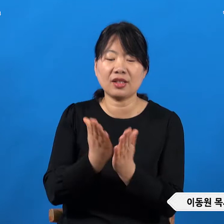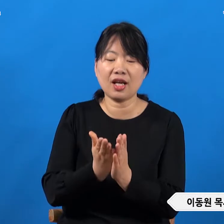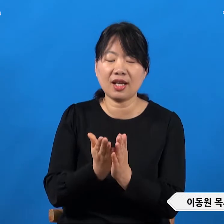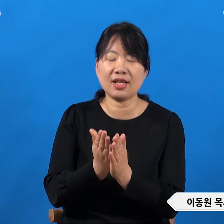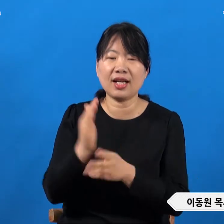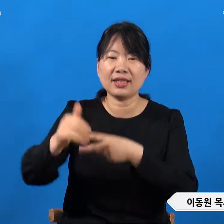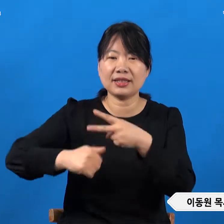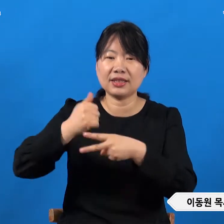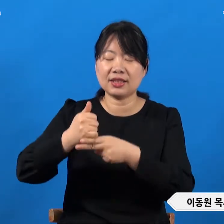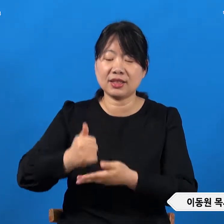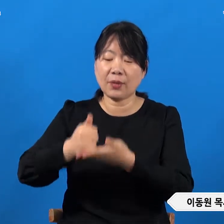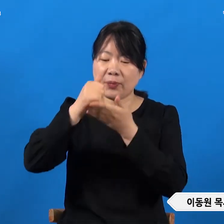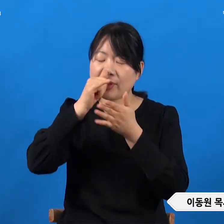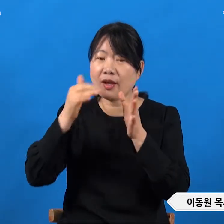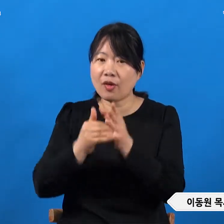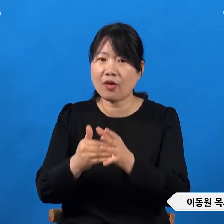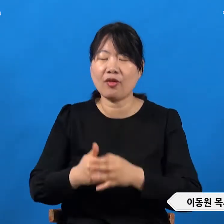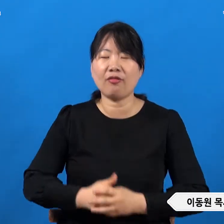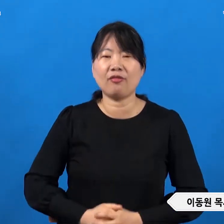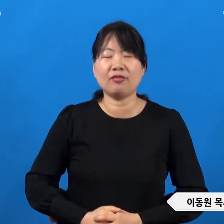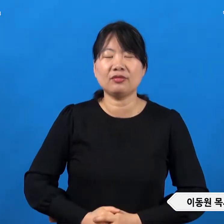다양한 신들을 섬겨왔습니다.